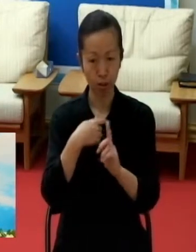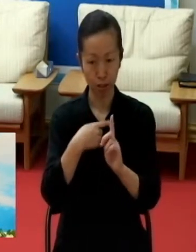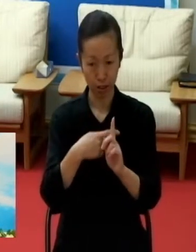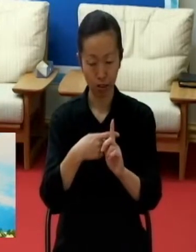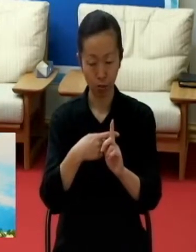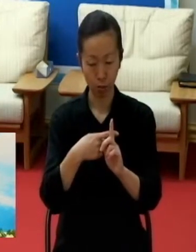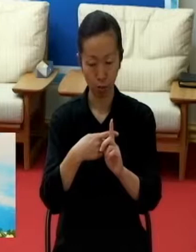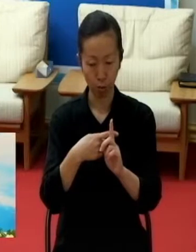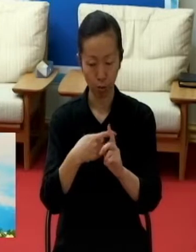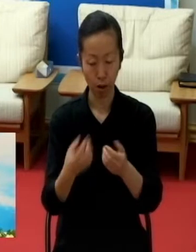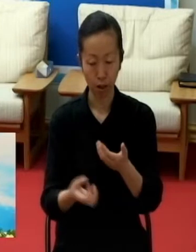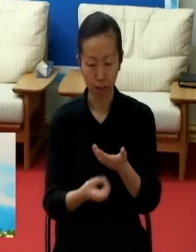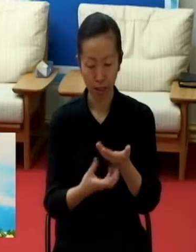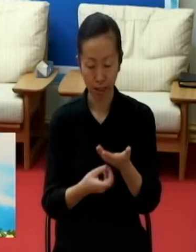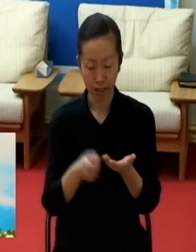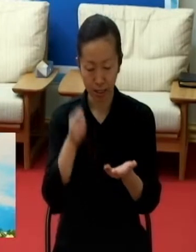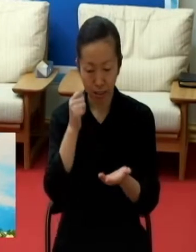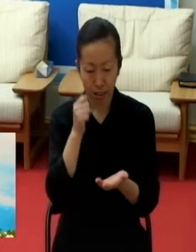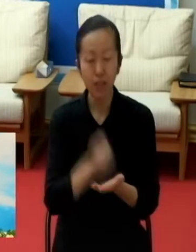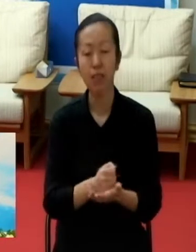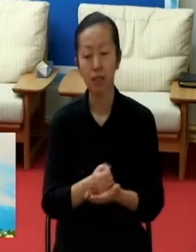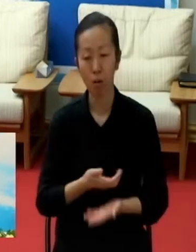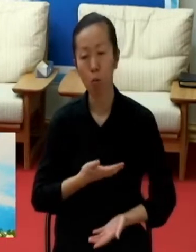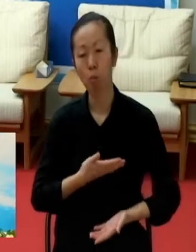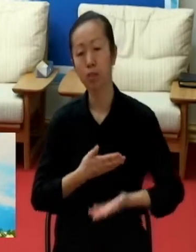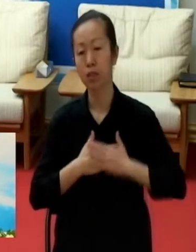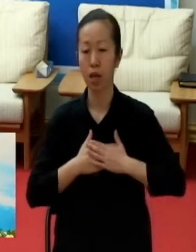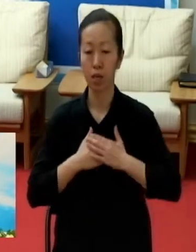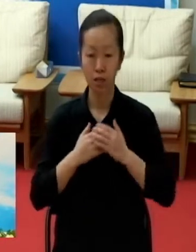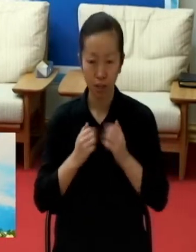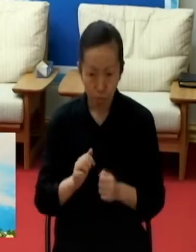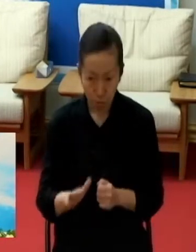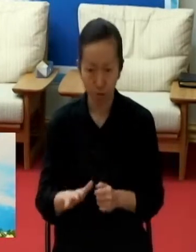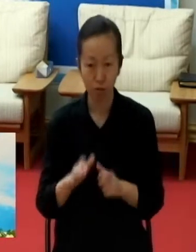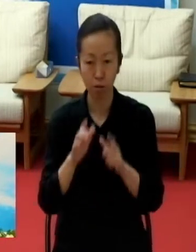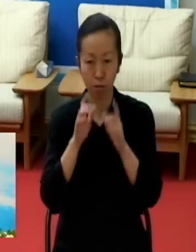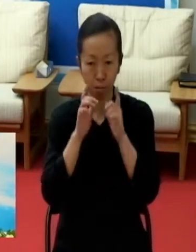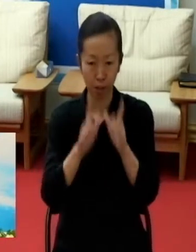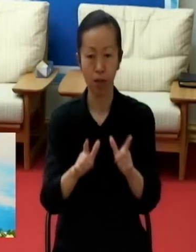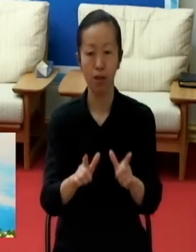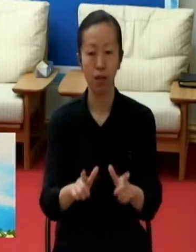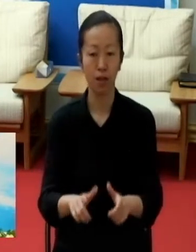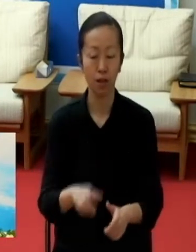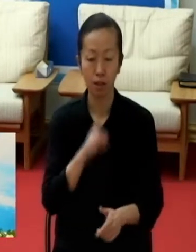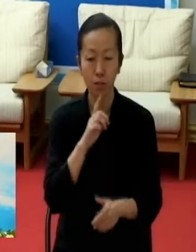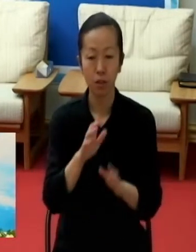を帯びていますと。 그 예수의 흔적이라는 것은 뭐냐면은